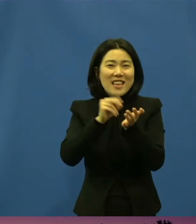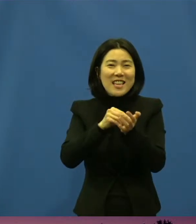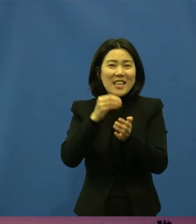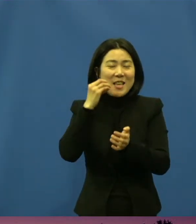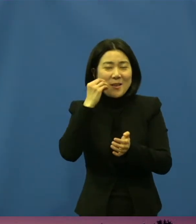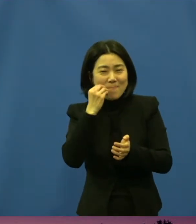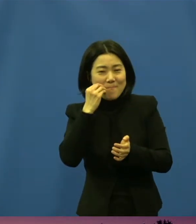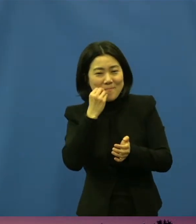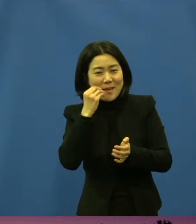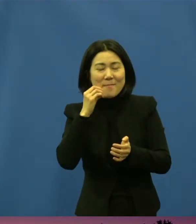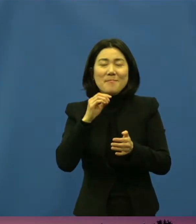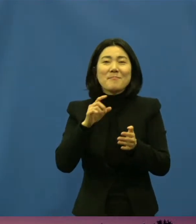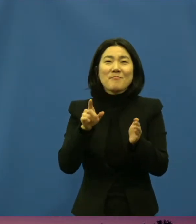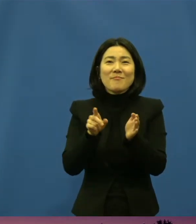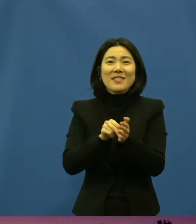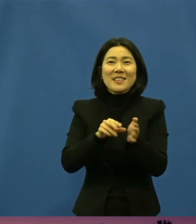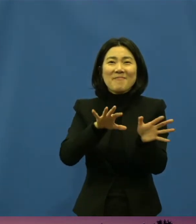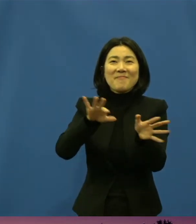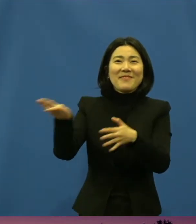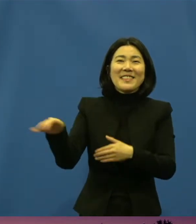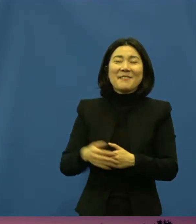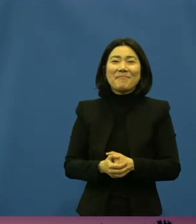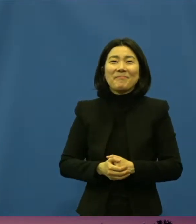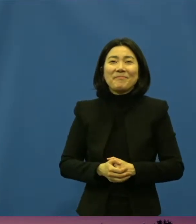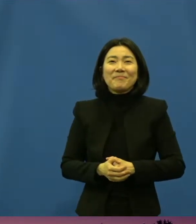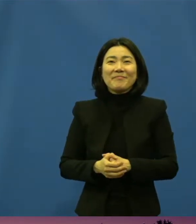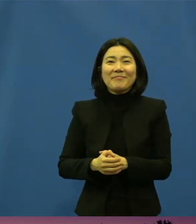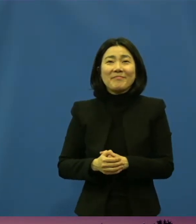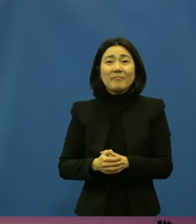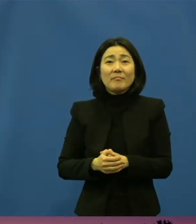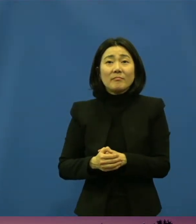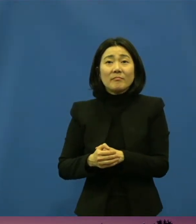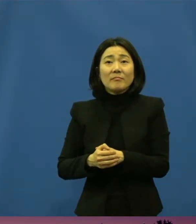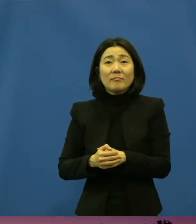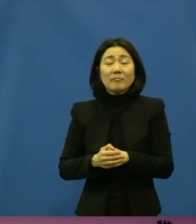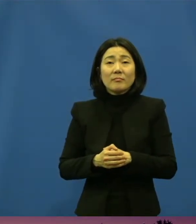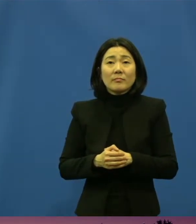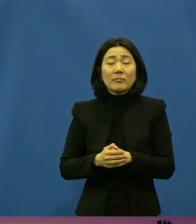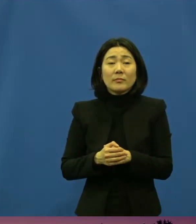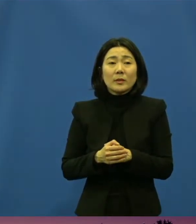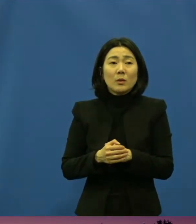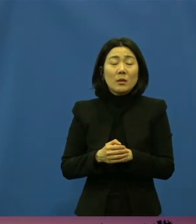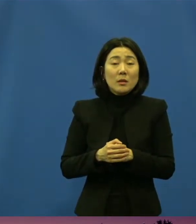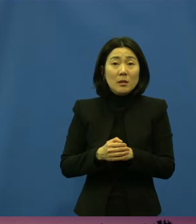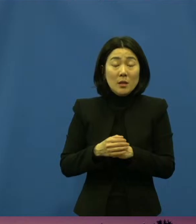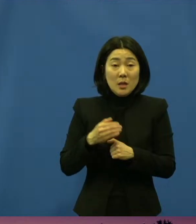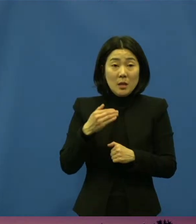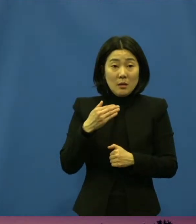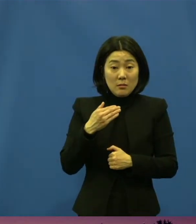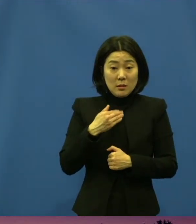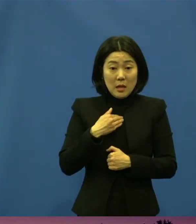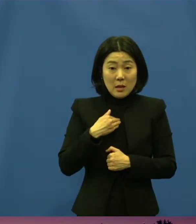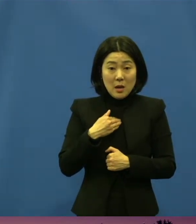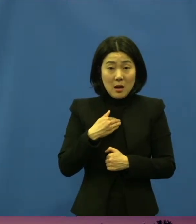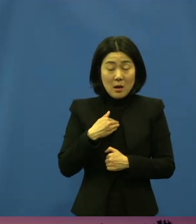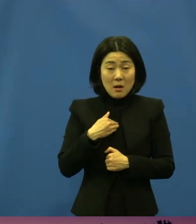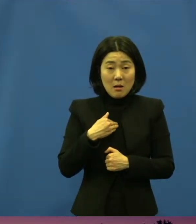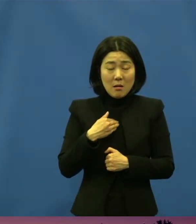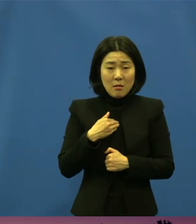변질되지 않고 변화된 사람들이 내 주변에 그리스도인들이 있으면 내가